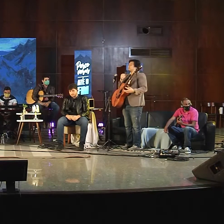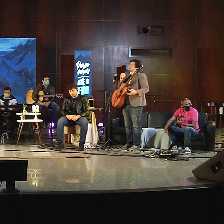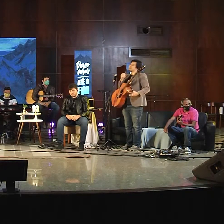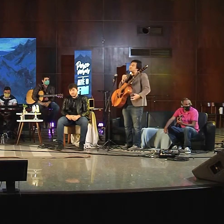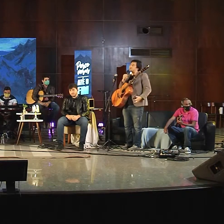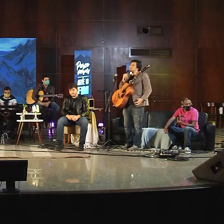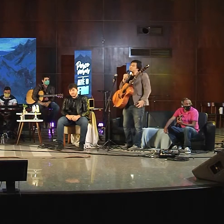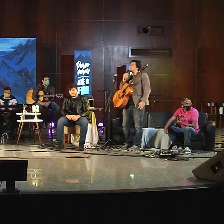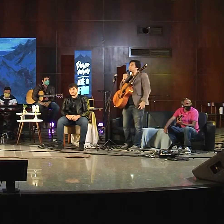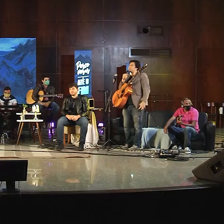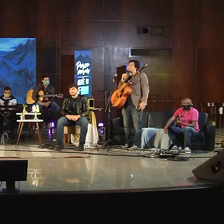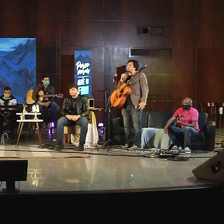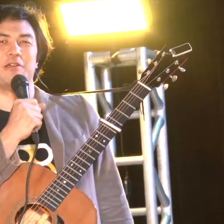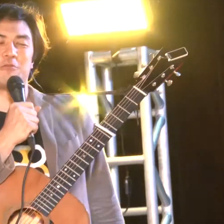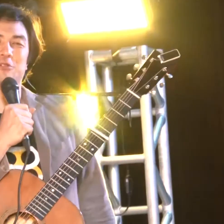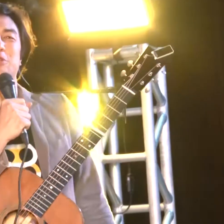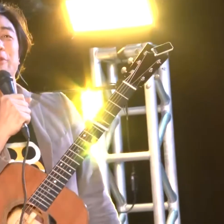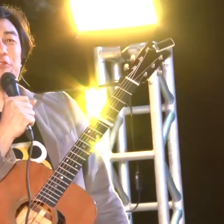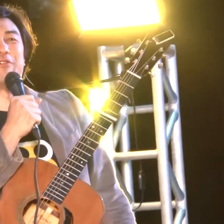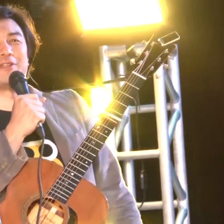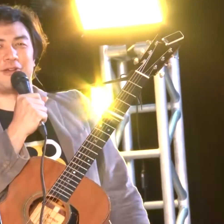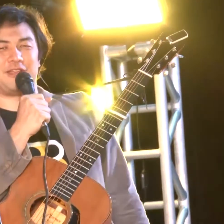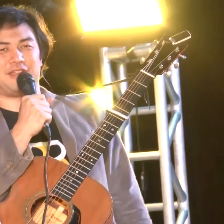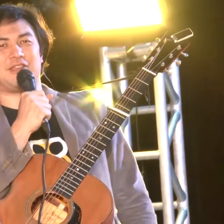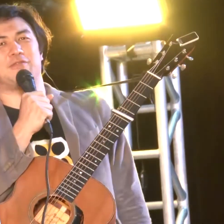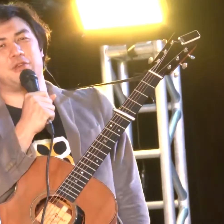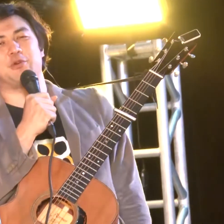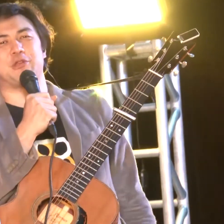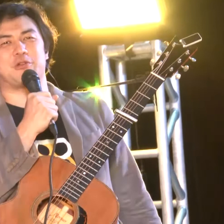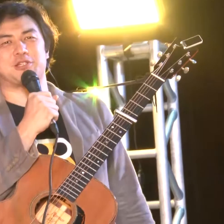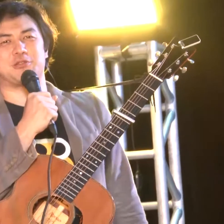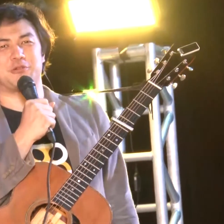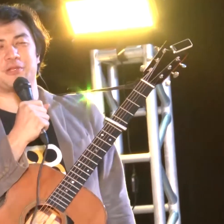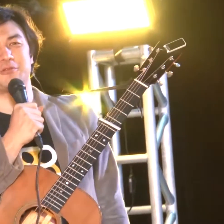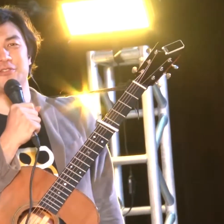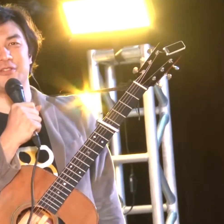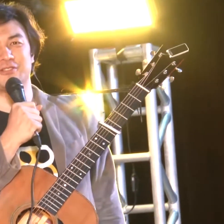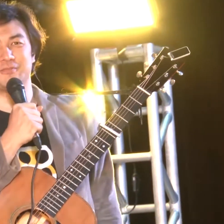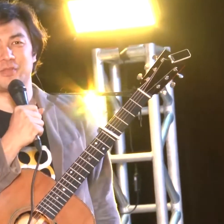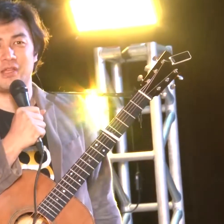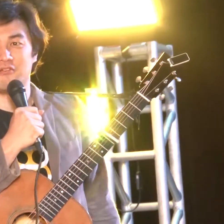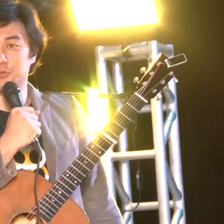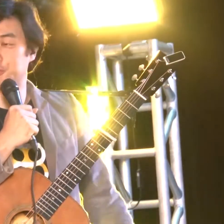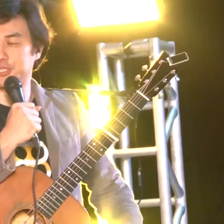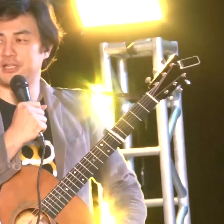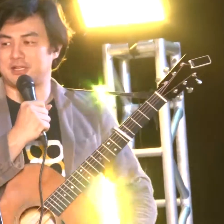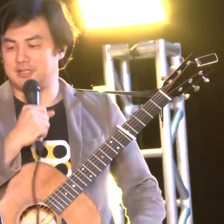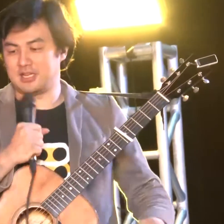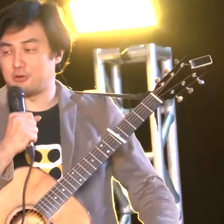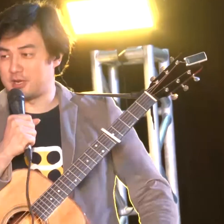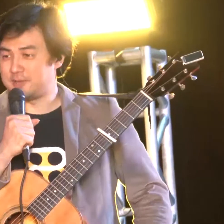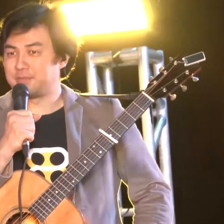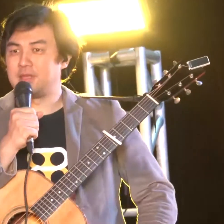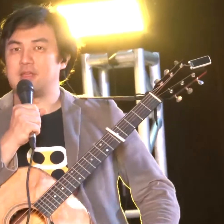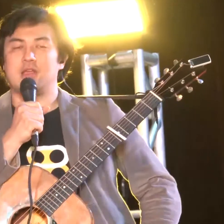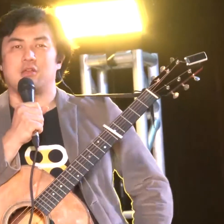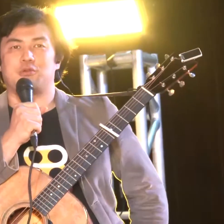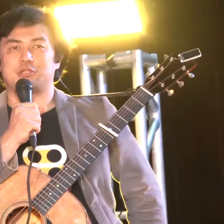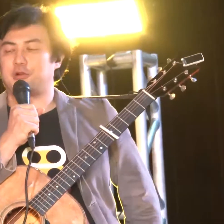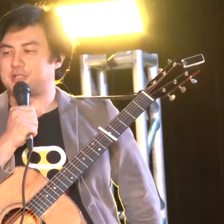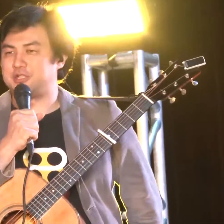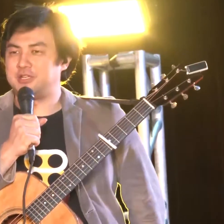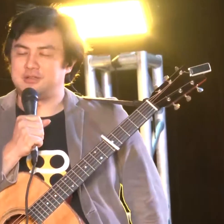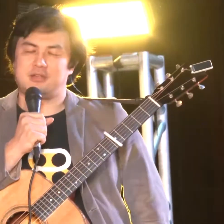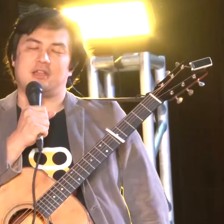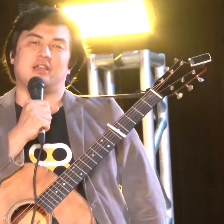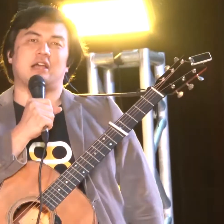Silva, de Itapuã, no Distrito Federal. Continuem louvando aí, que foi muito encorajador para todos nós. Vamos prosseguir daqui agora, com